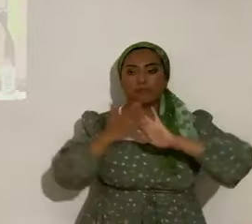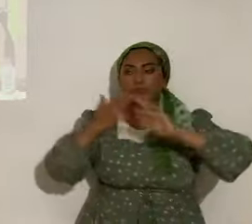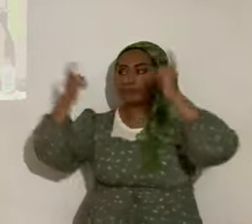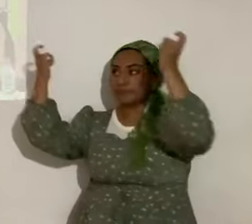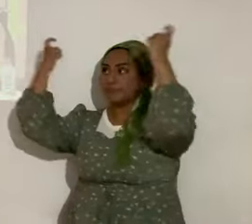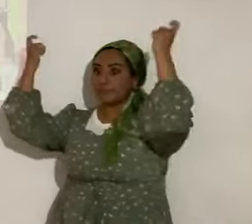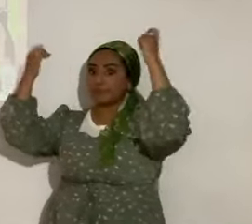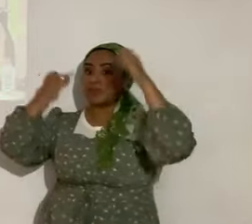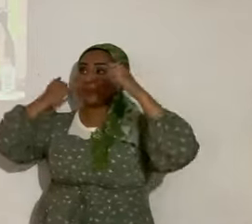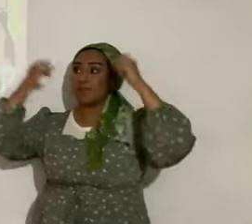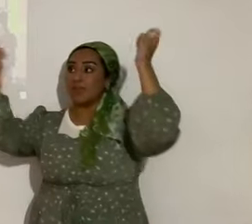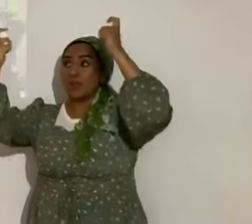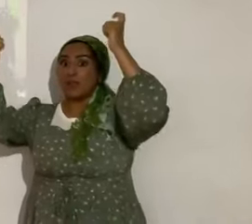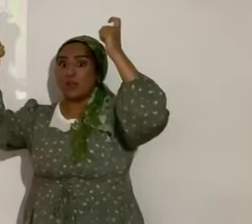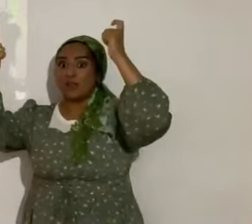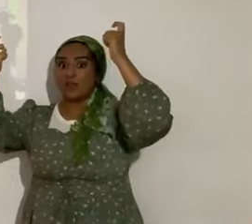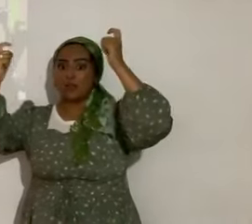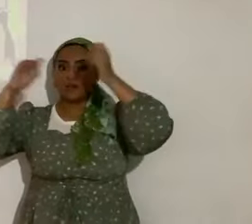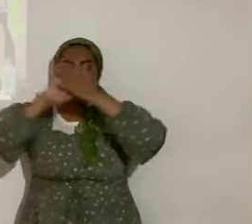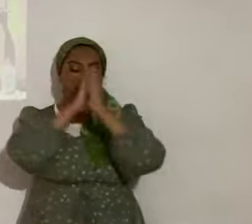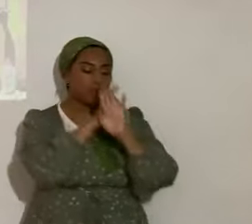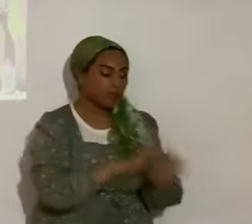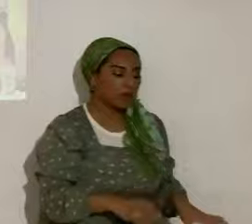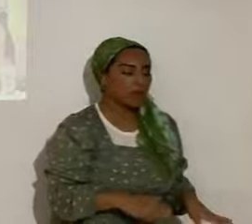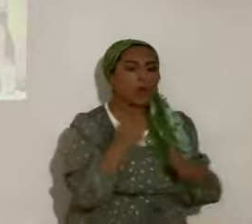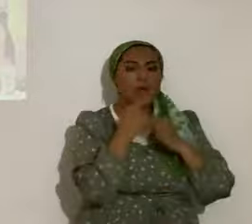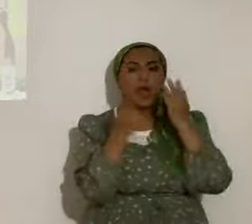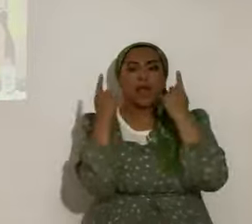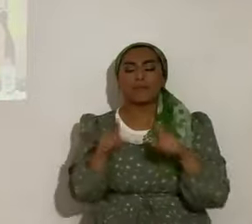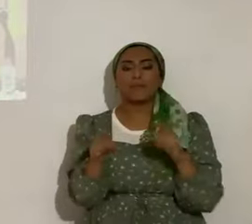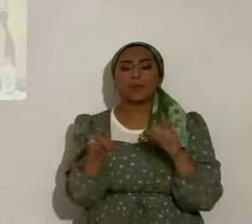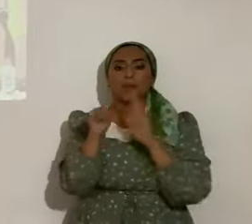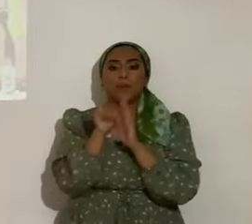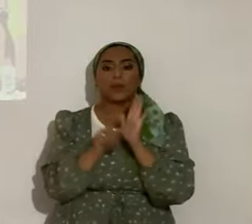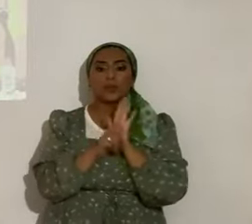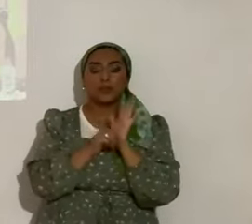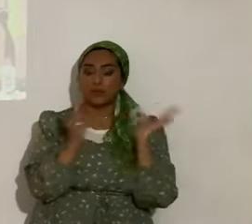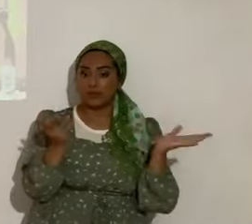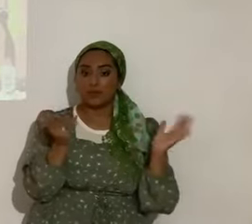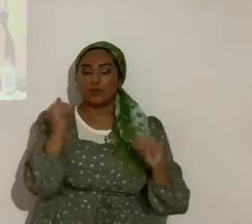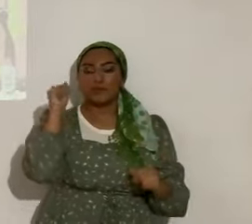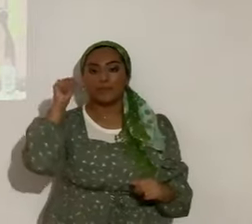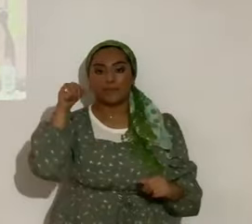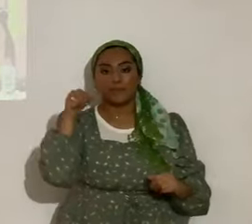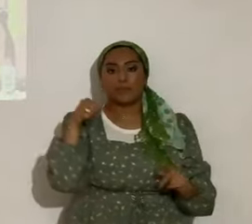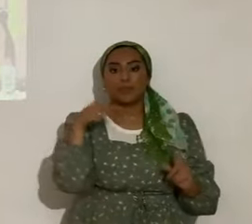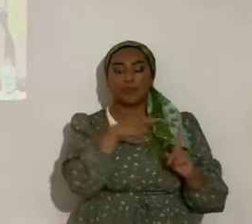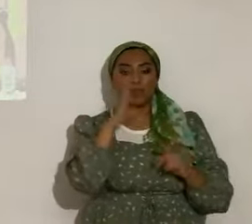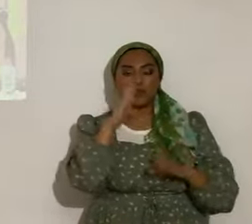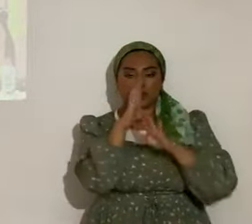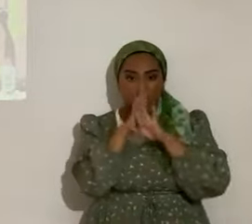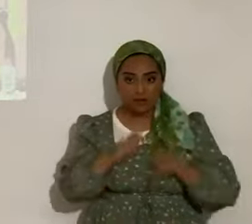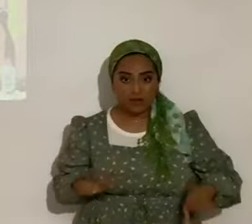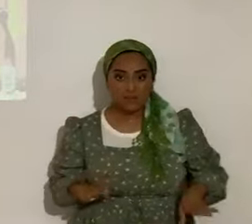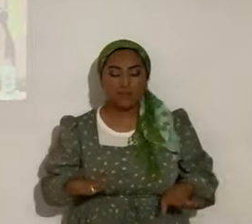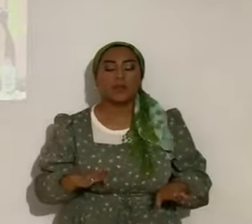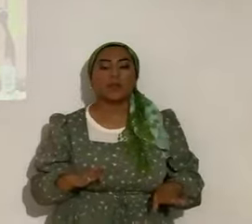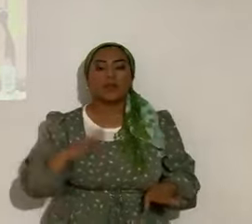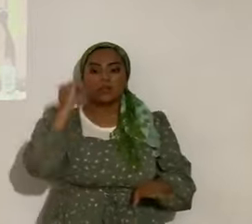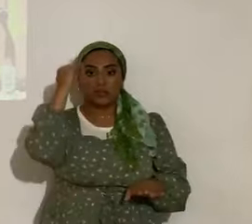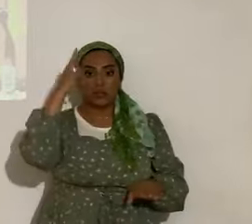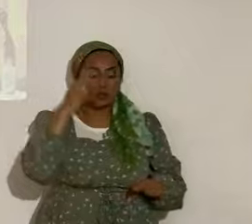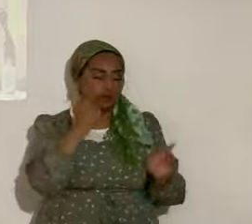el que se humille será exaltado, el que se exalte será humillado. ¿Qué es lo que le pasó a Moisés? Aleluya, ¿sí? Era manso, era humilde, el